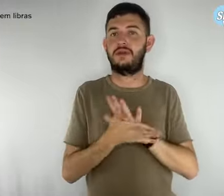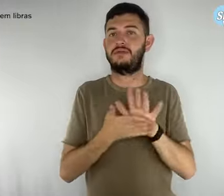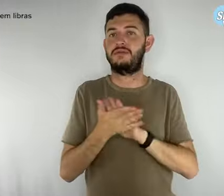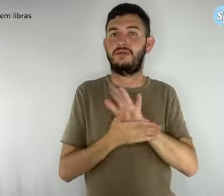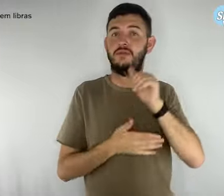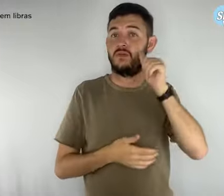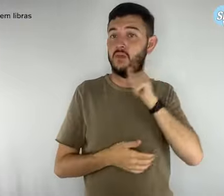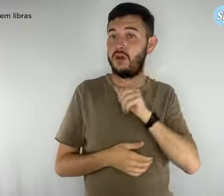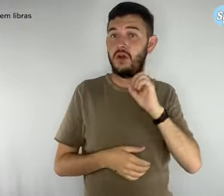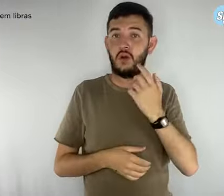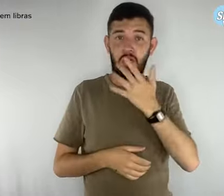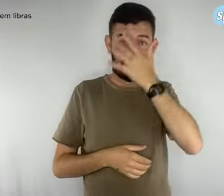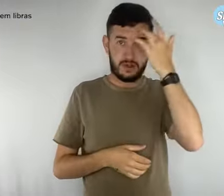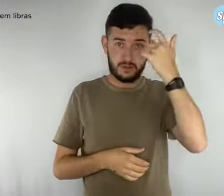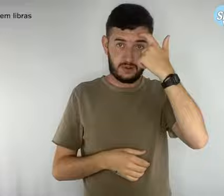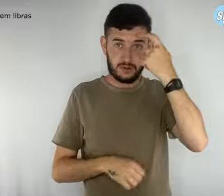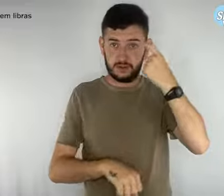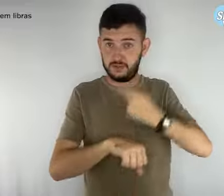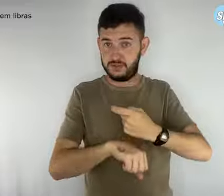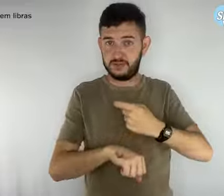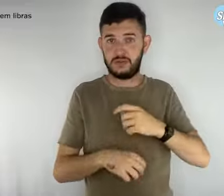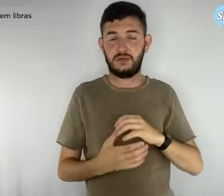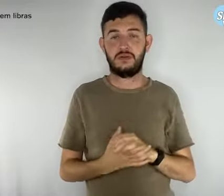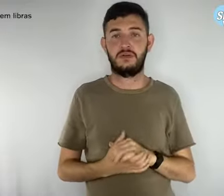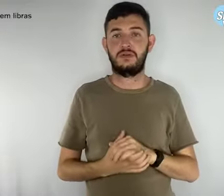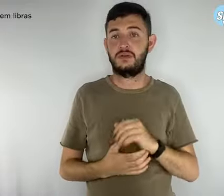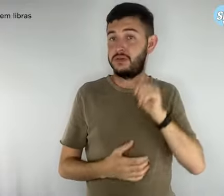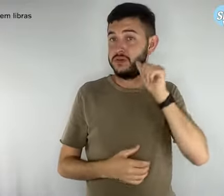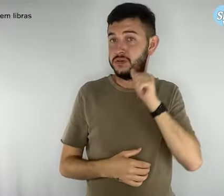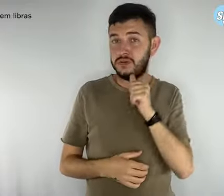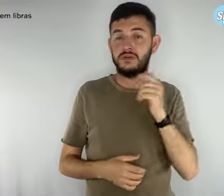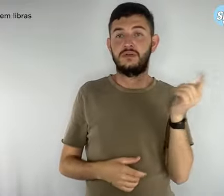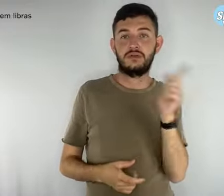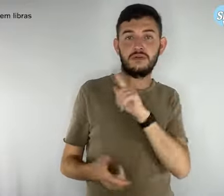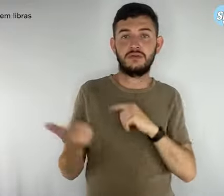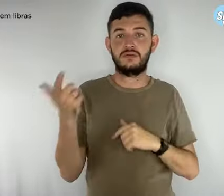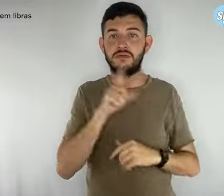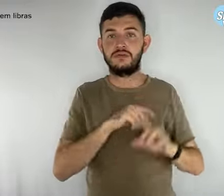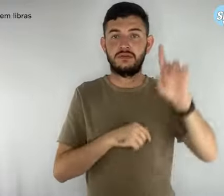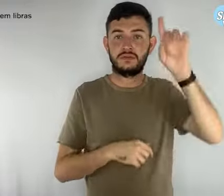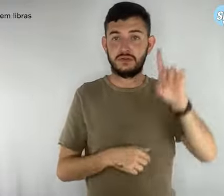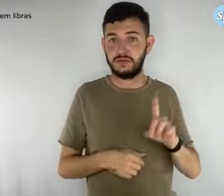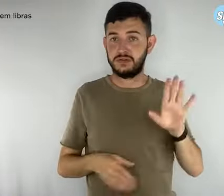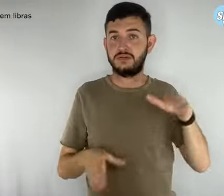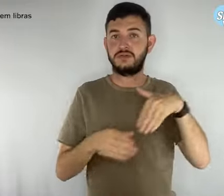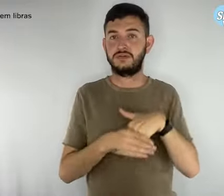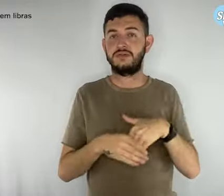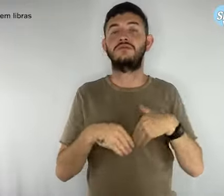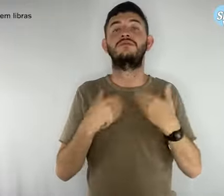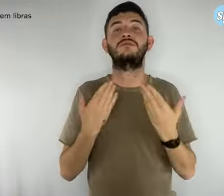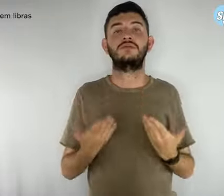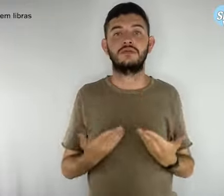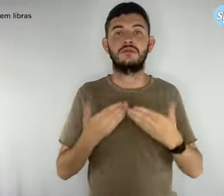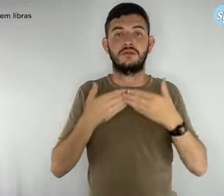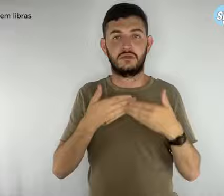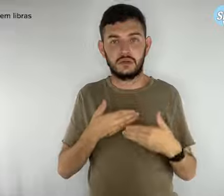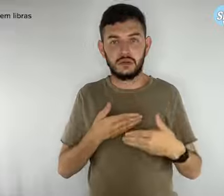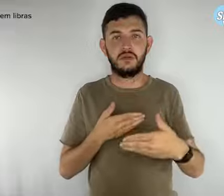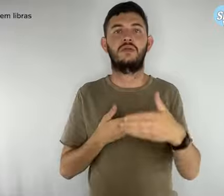das mulheres e dos analfabetos. As mulheres conquistaram o direito ao voto e, a partir daí,